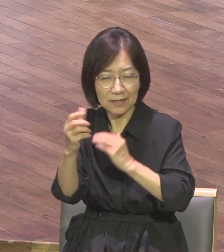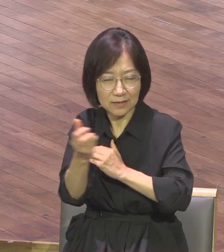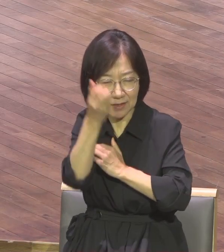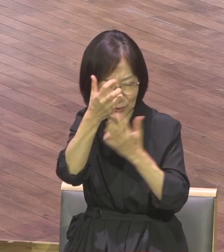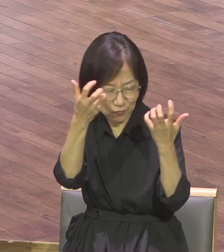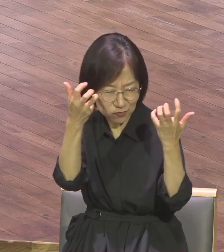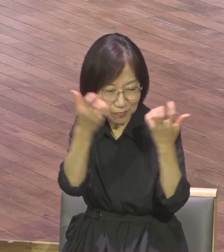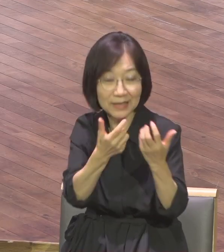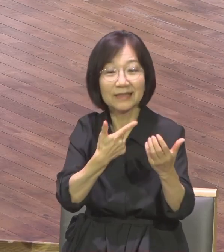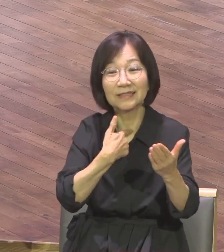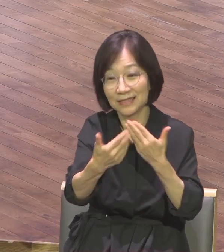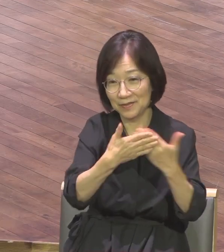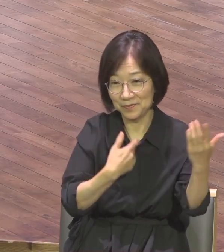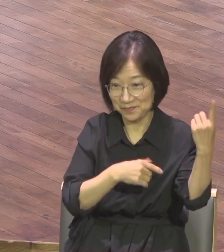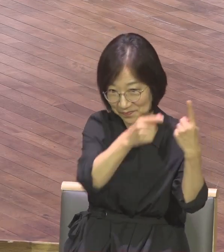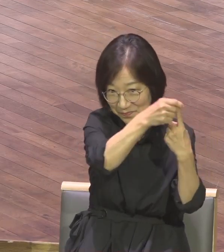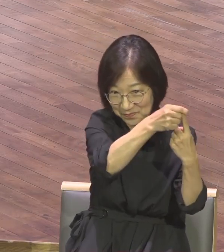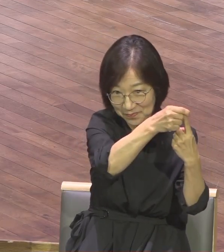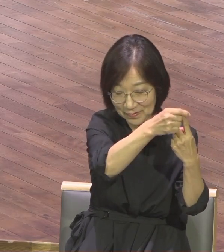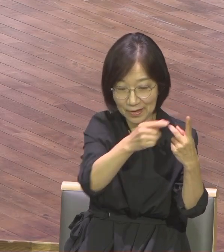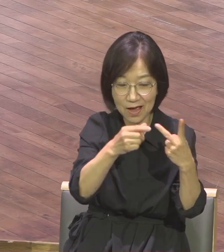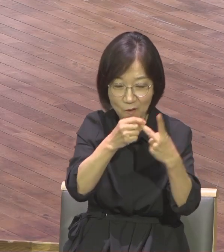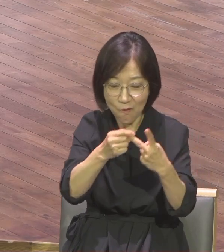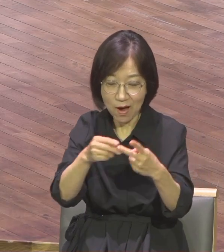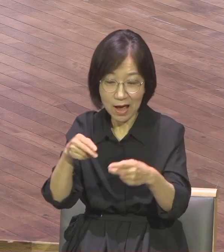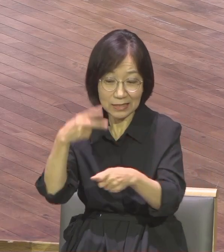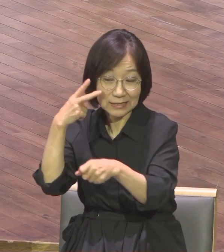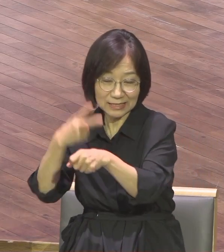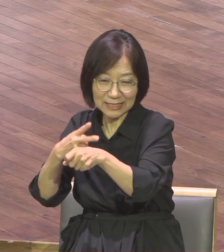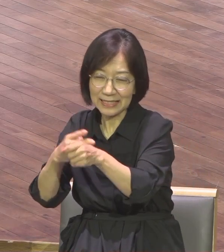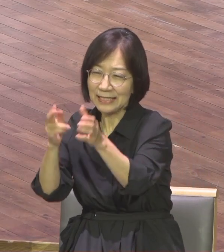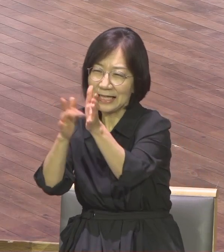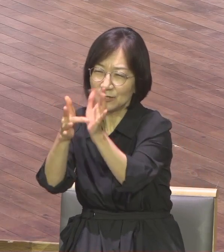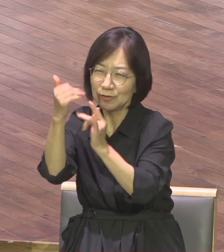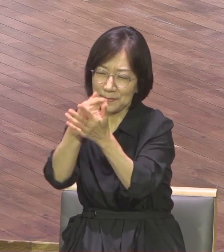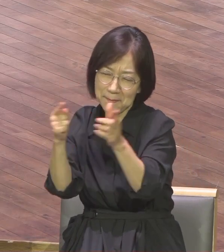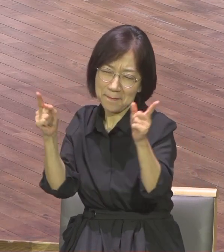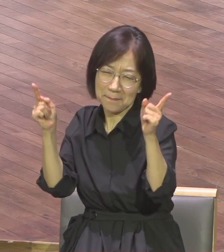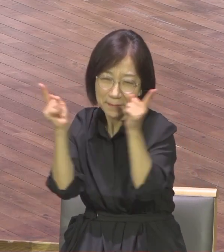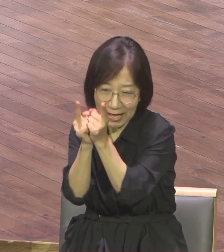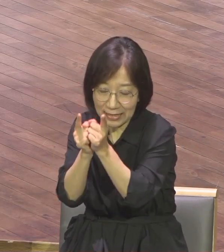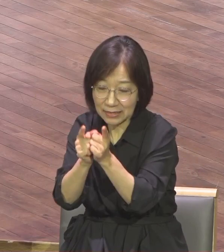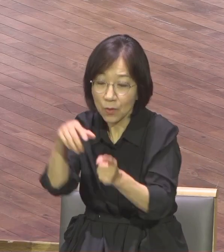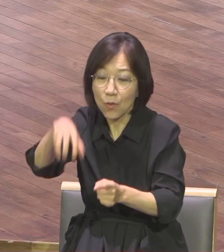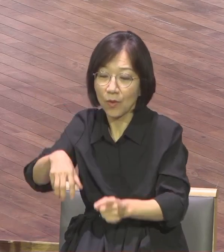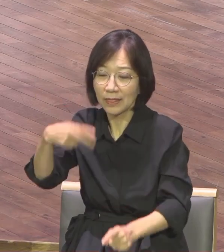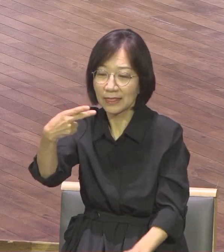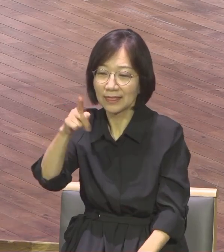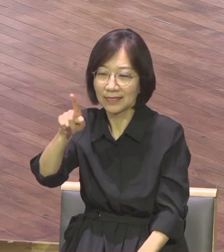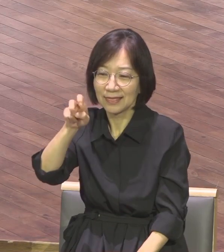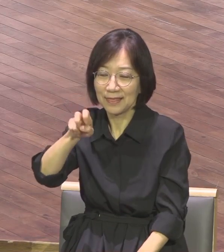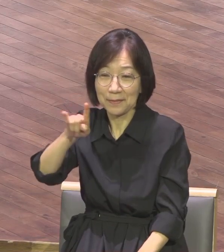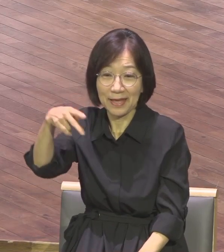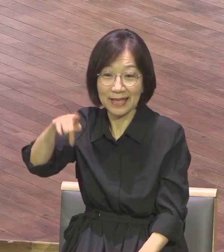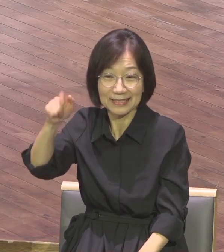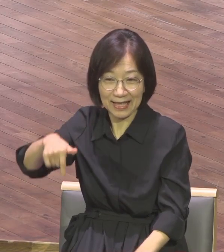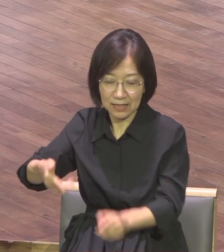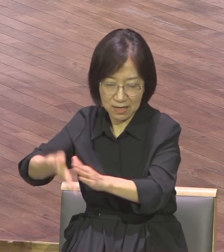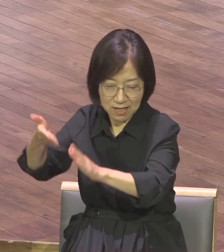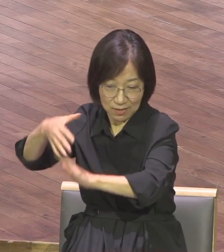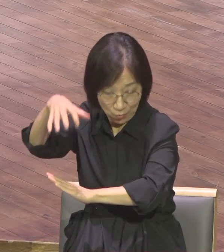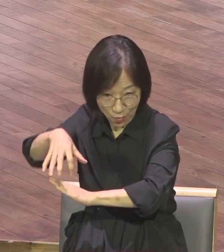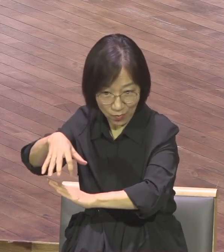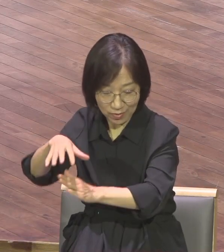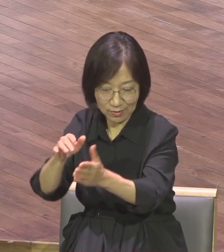하나는 이 사울이 예수를 만난 이 다메섹 회심 사건이다. 그렇게 말을